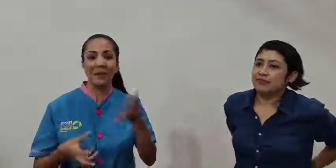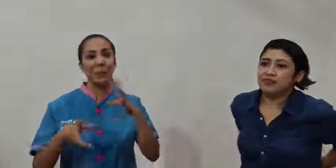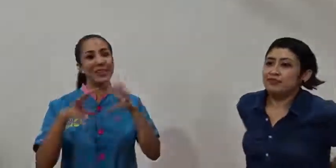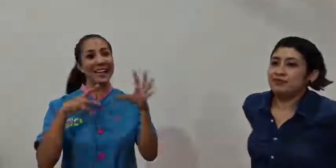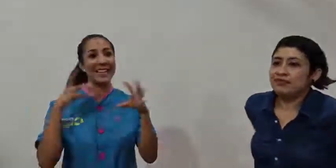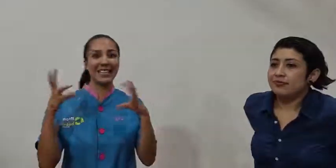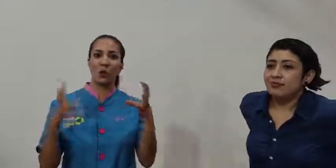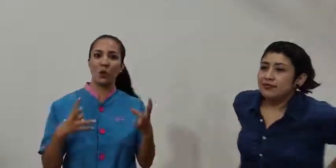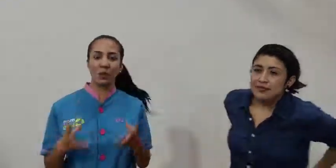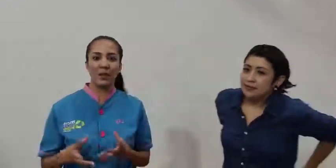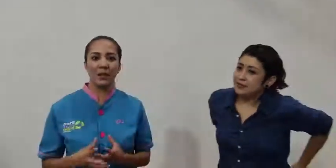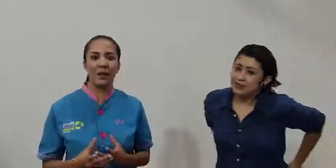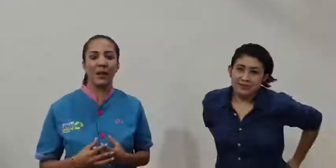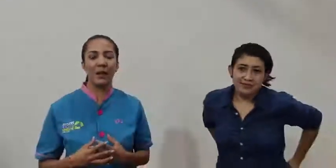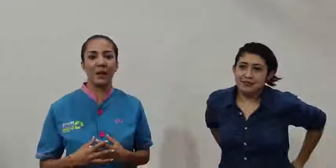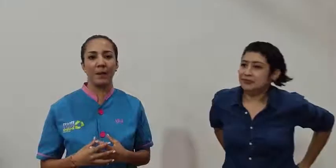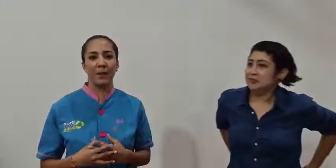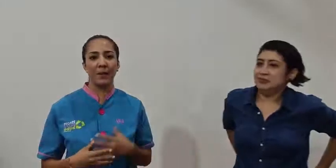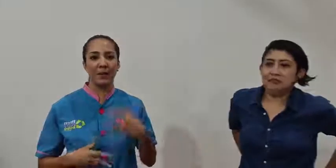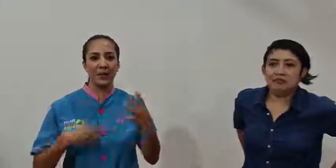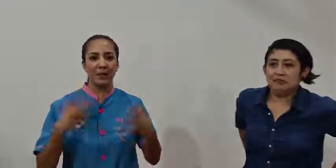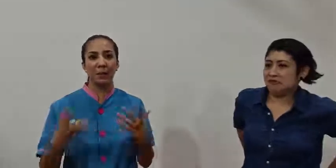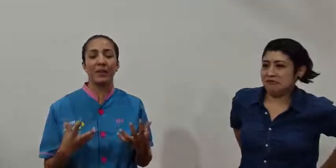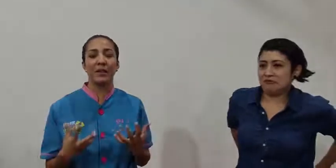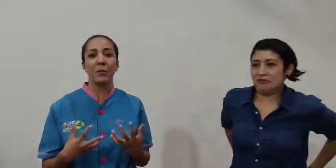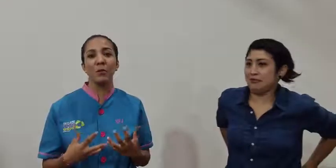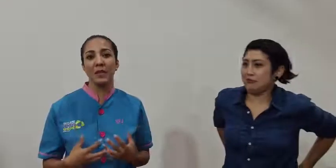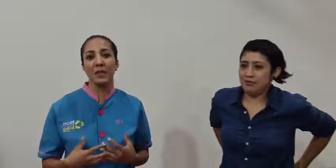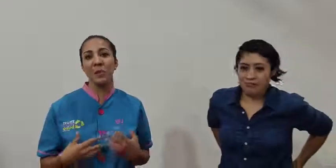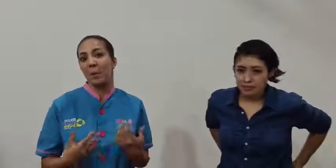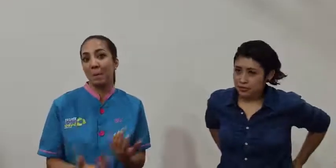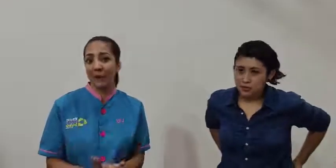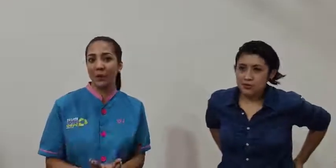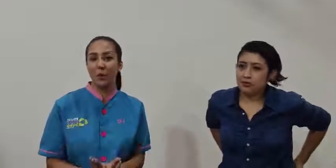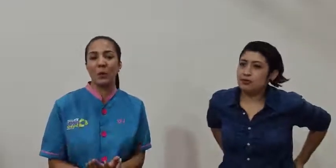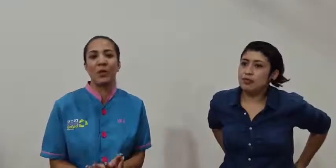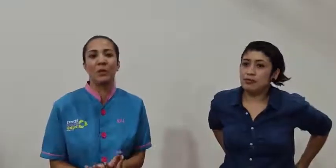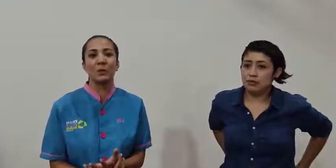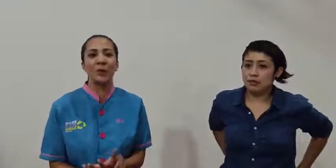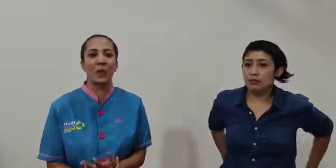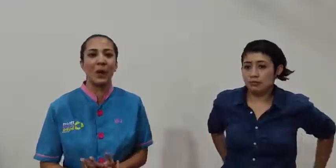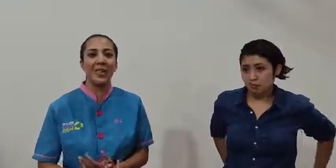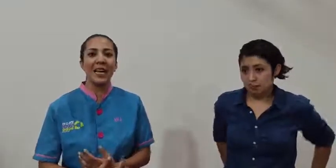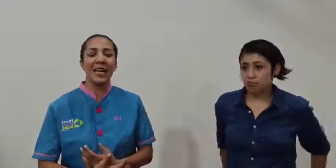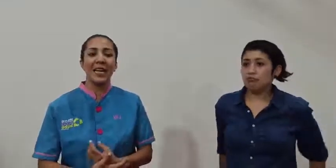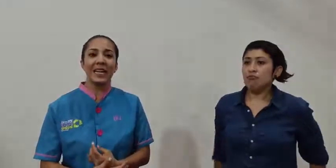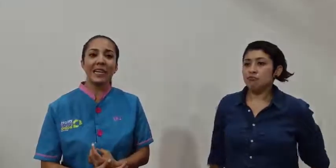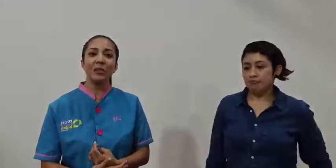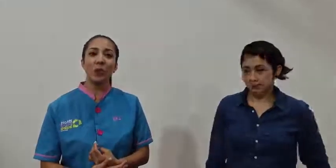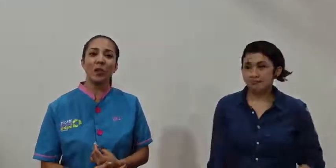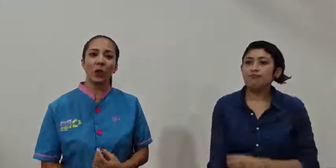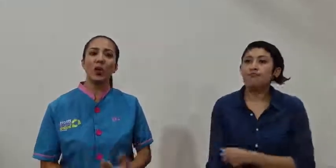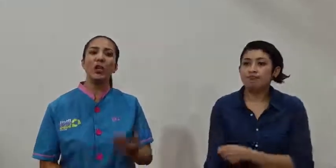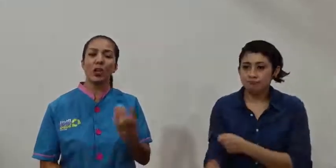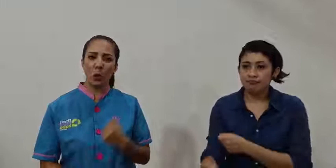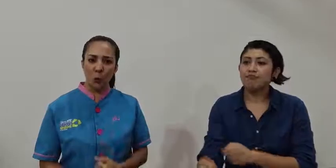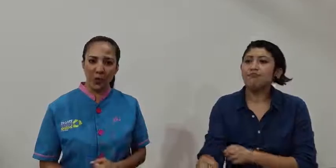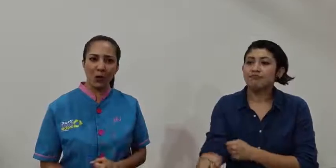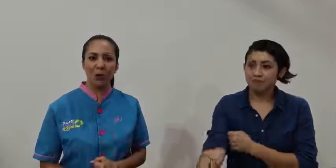discapacitadas por estar haciendo este tipo. Tenemos que ser muy empáticos con estas personas y sobre todo incluirlos